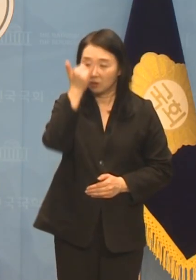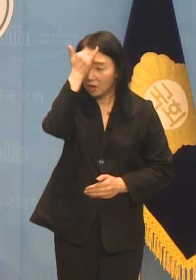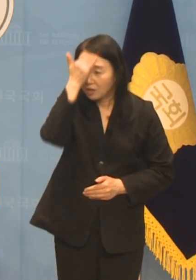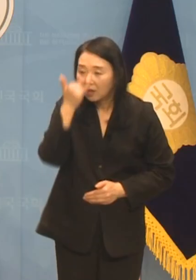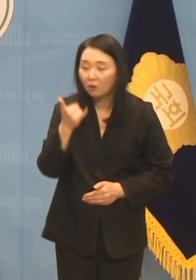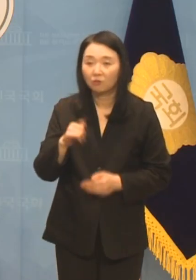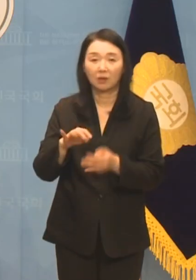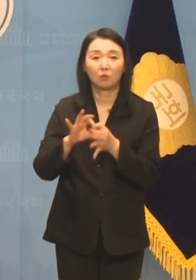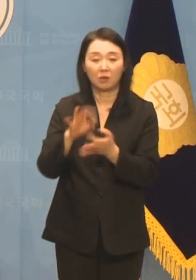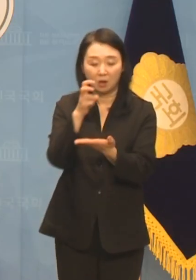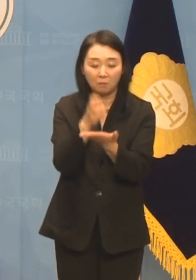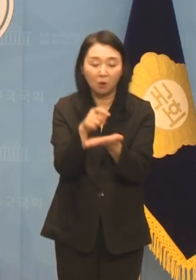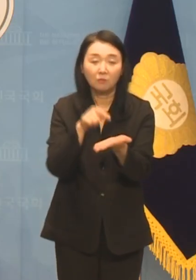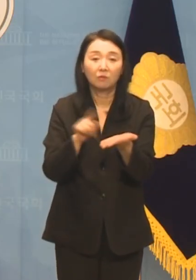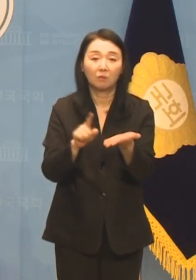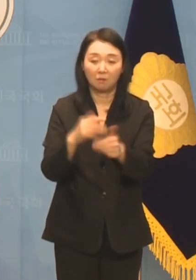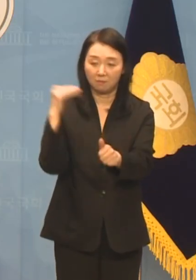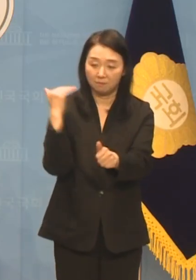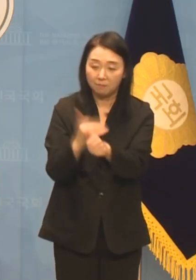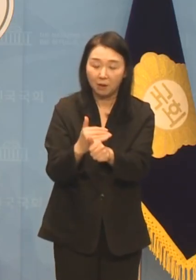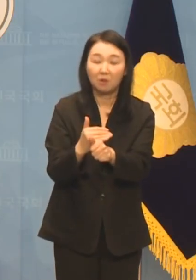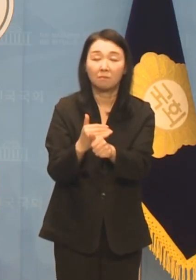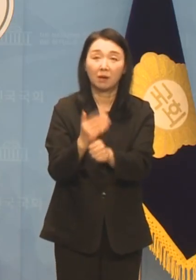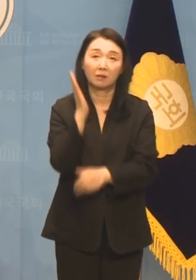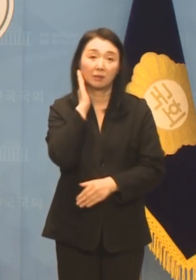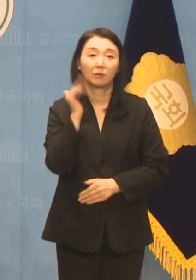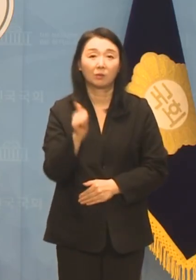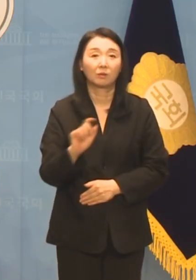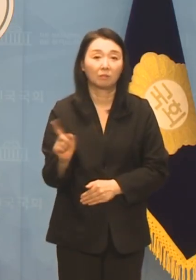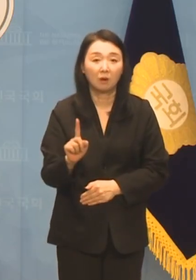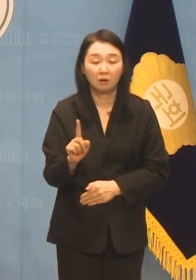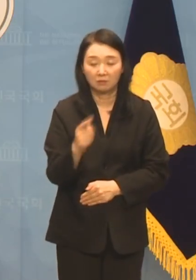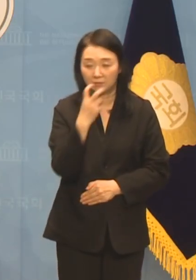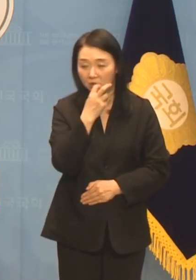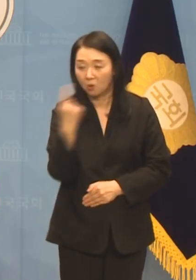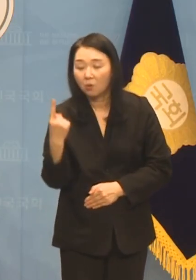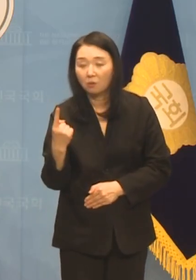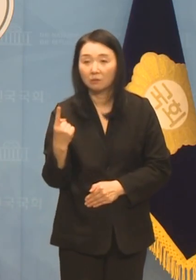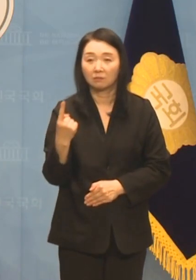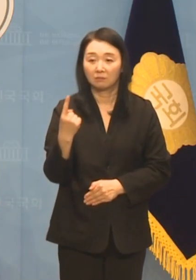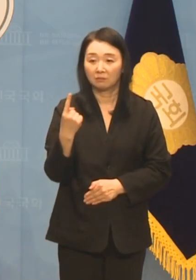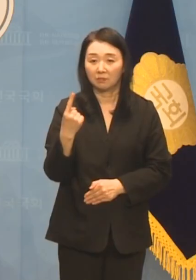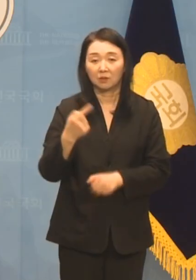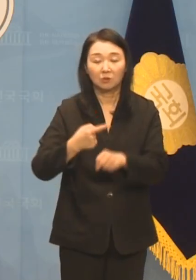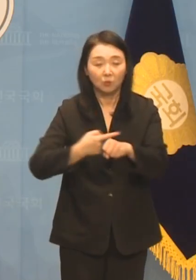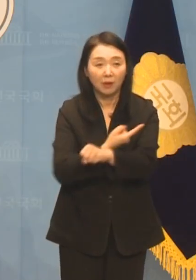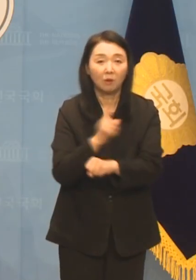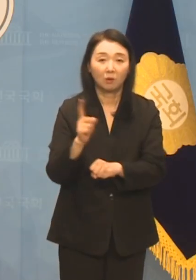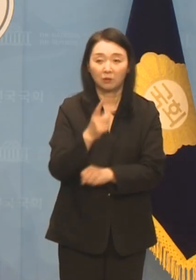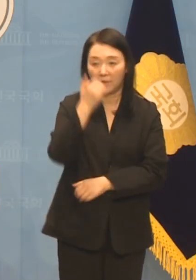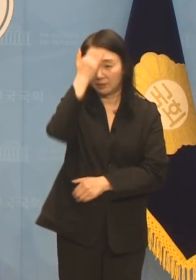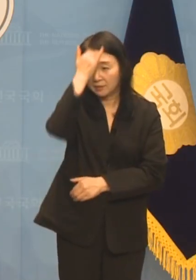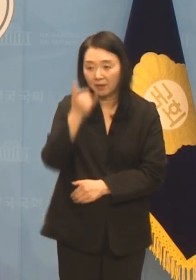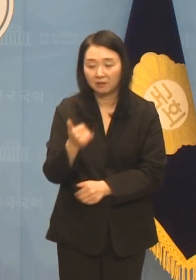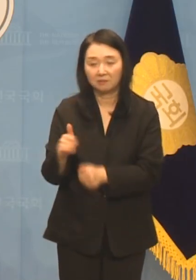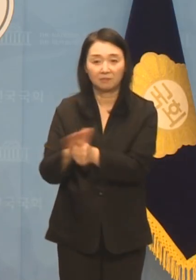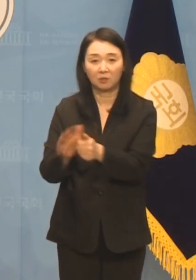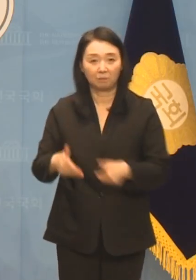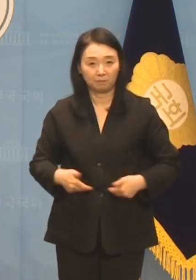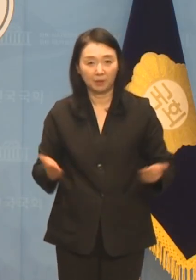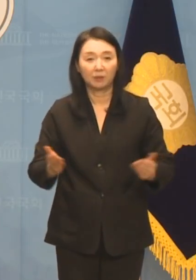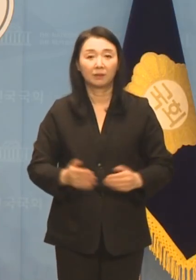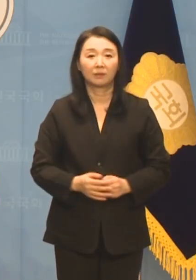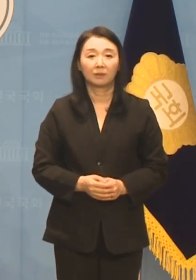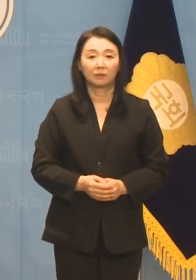관한 법률에 따르면 파면당한 대통령은 경호와 경비 외에 어떠한 예우도 받을 수